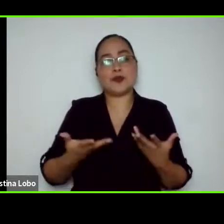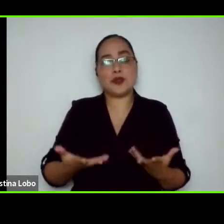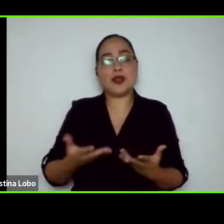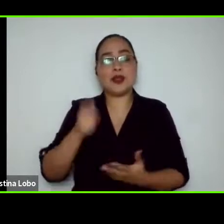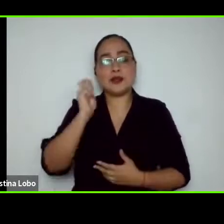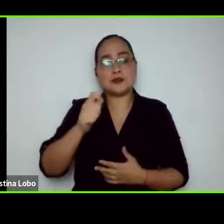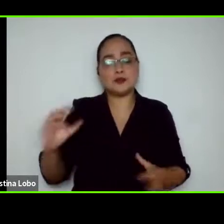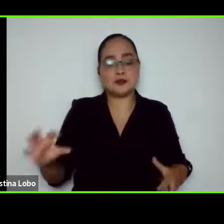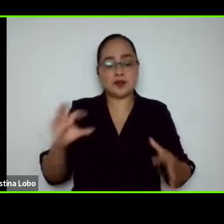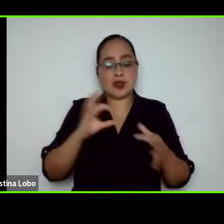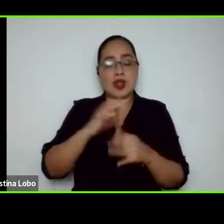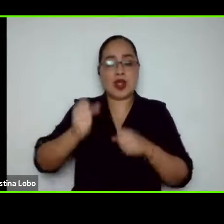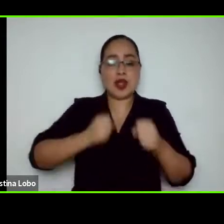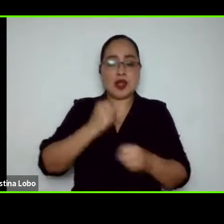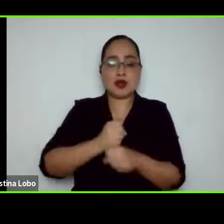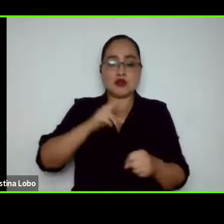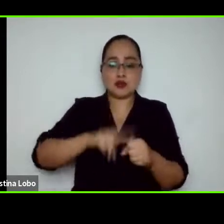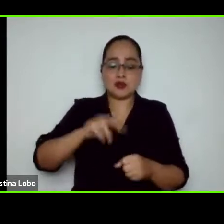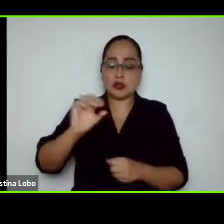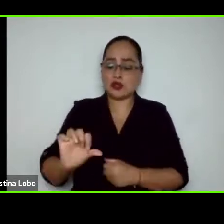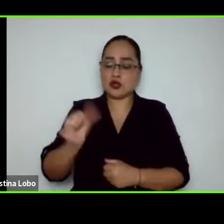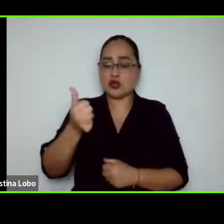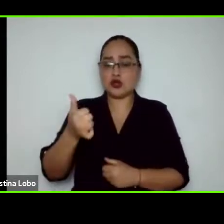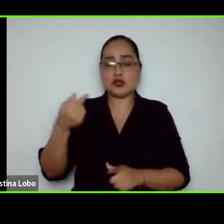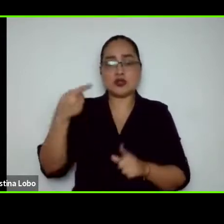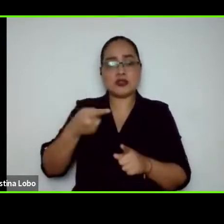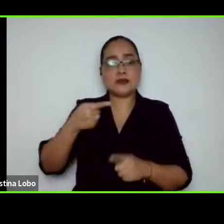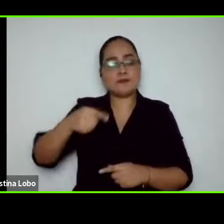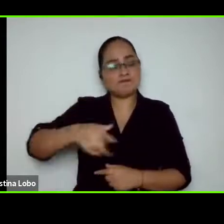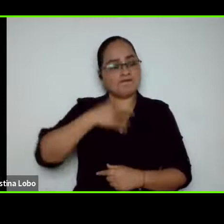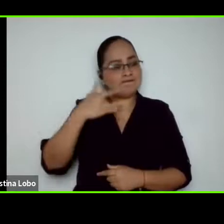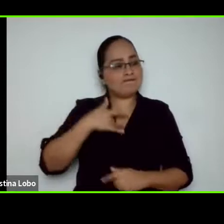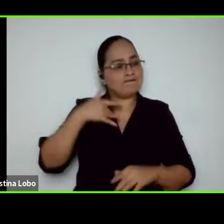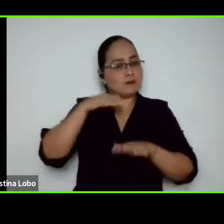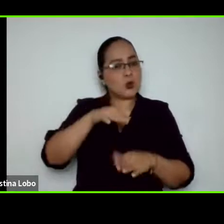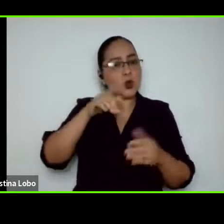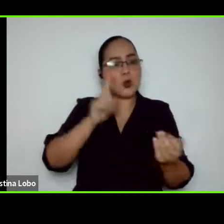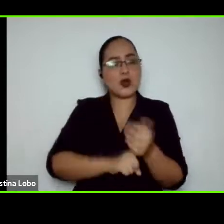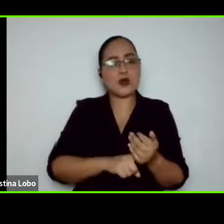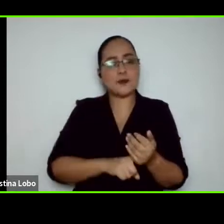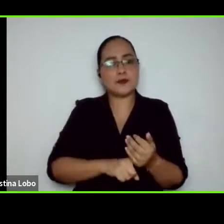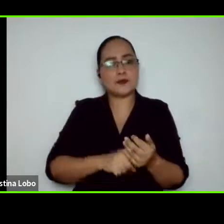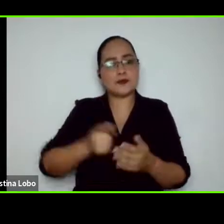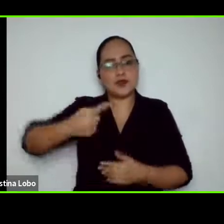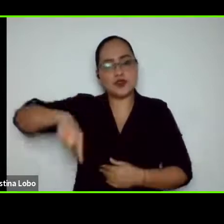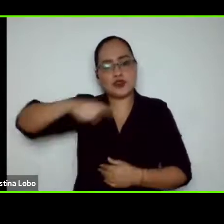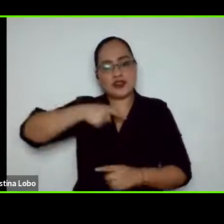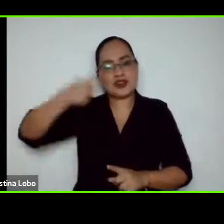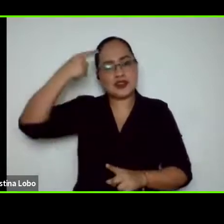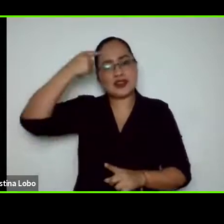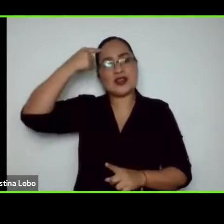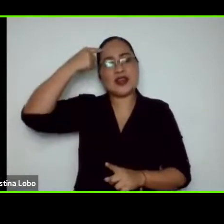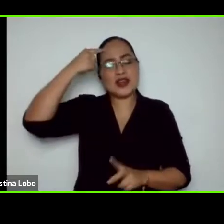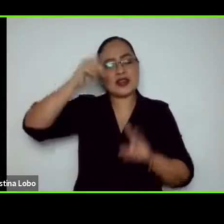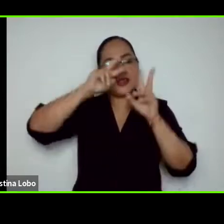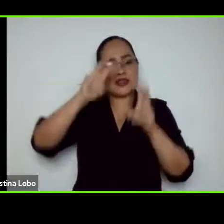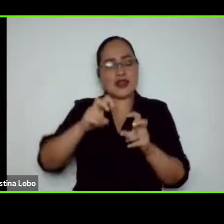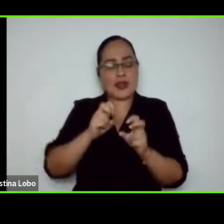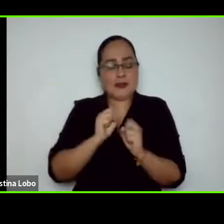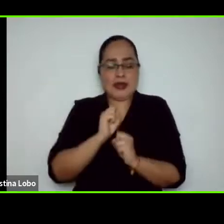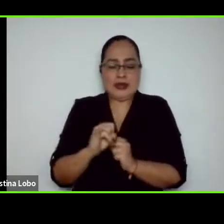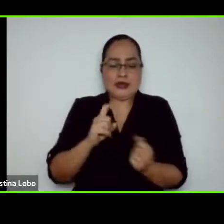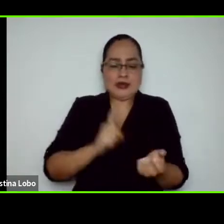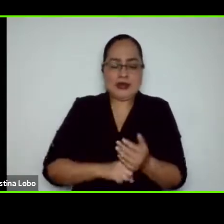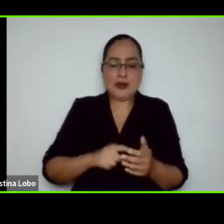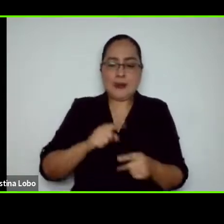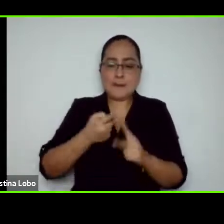con la reforma de 2011, en el contexto, creo yo, de una cultura formalista, jurídica, que empieza a cambiar,